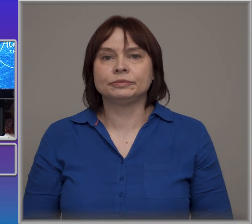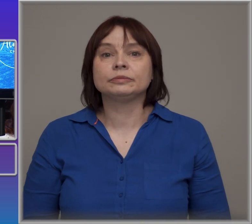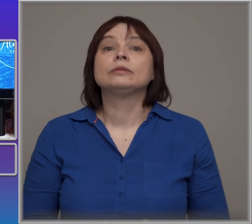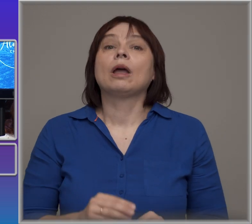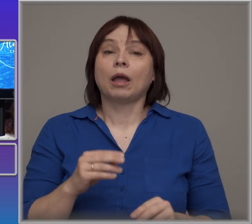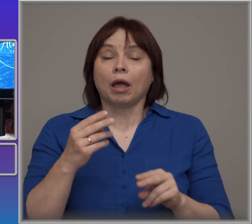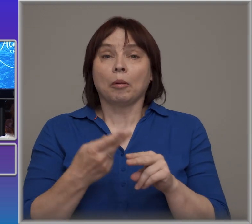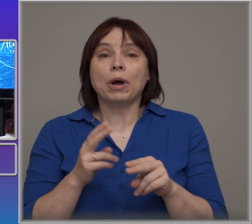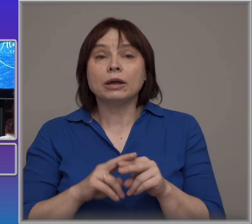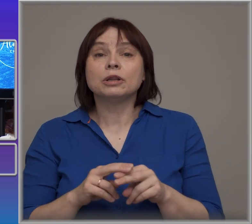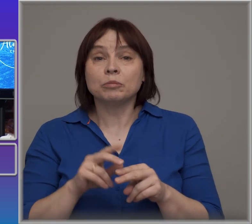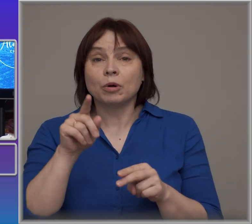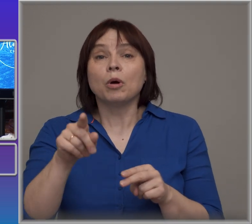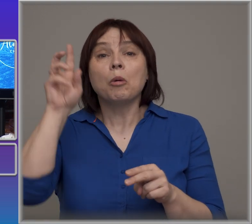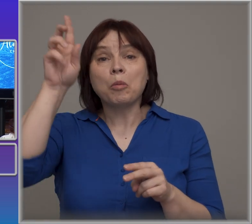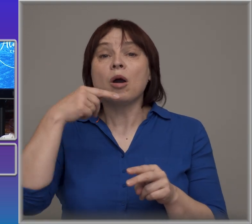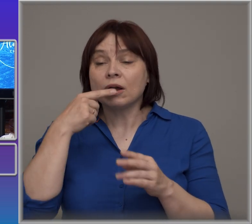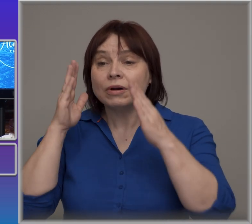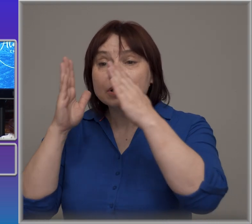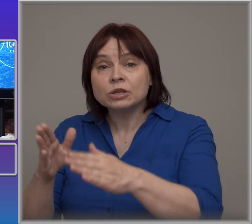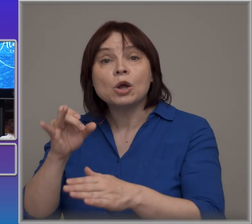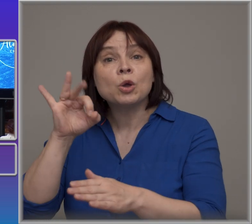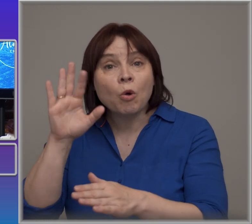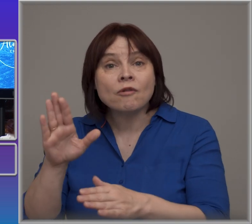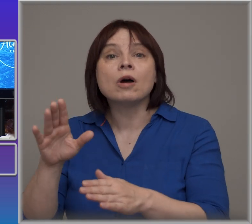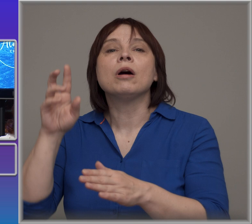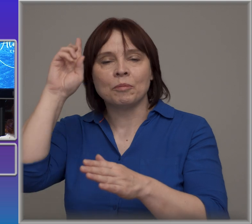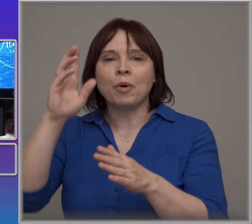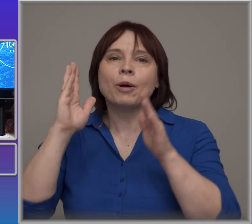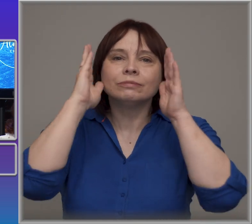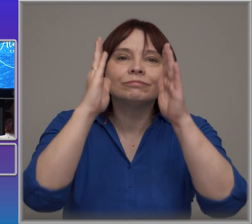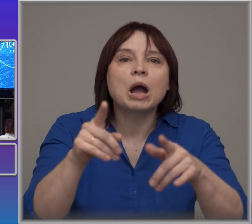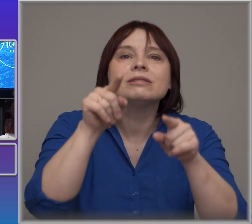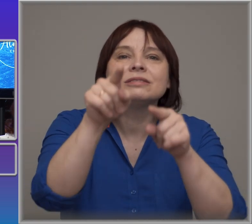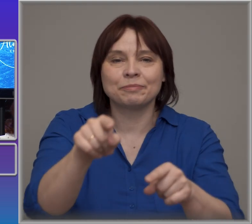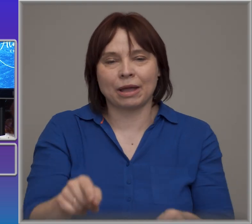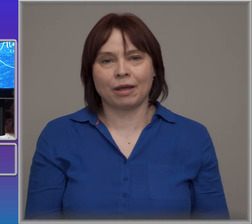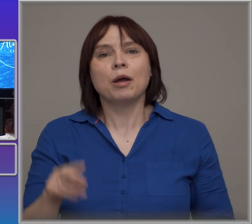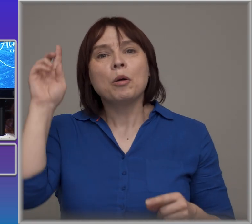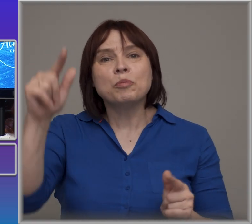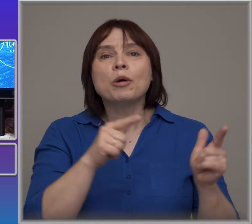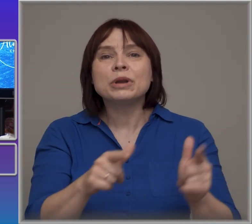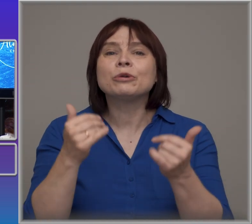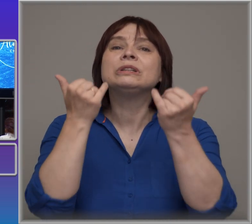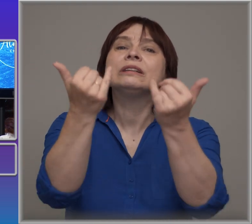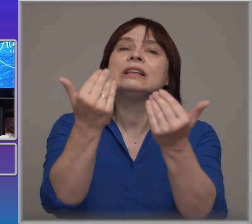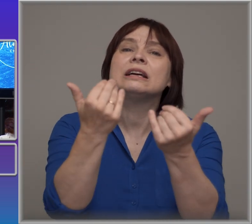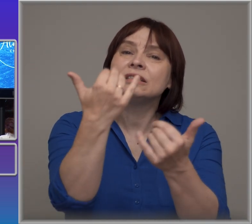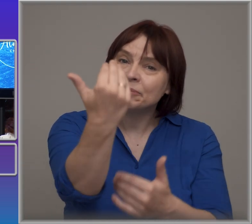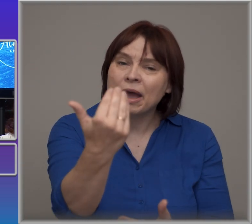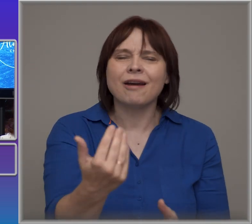Иову, обращаясь сегодня к тебе, Он приготовил для тебя великое будущее и готов сделать для